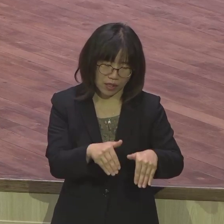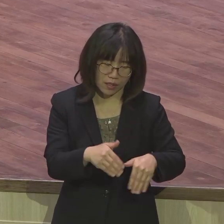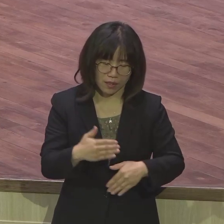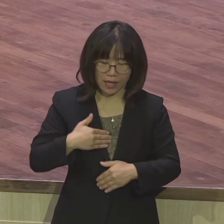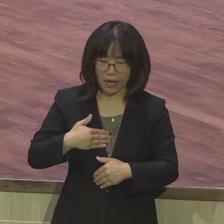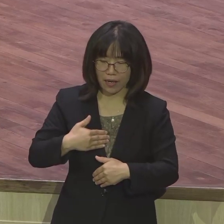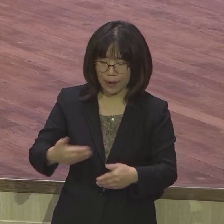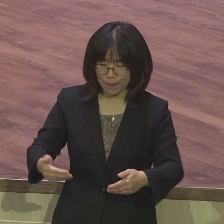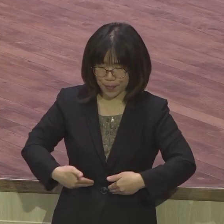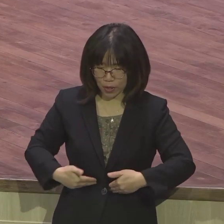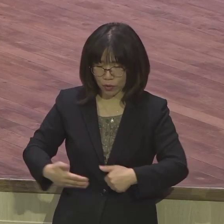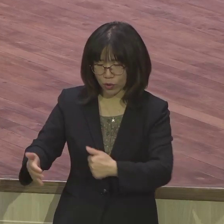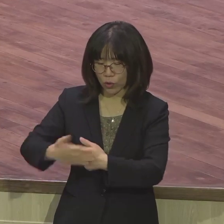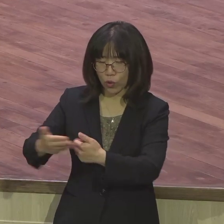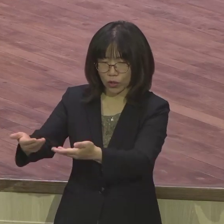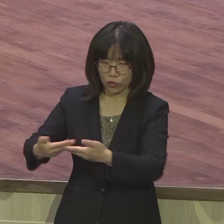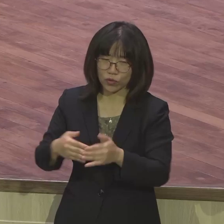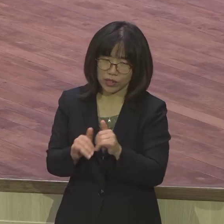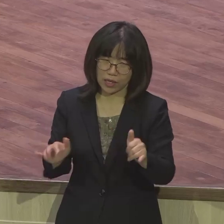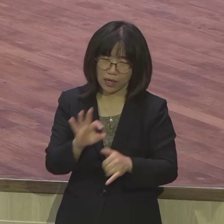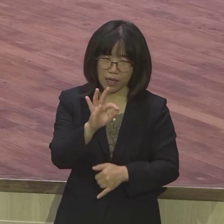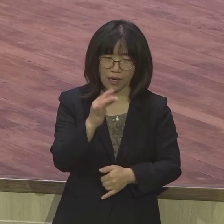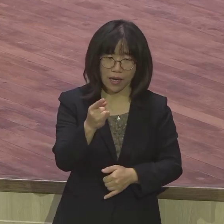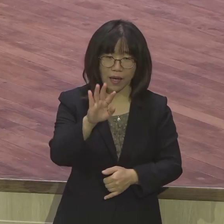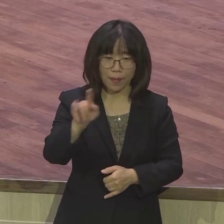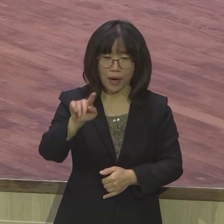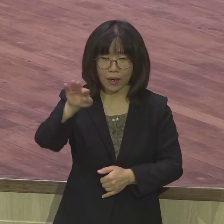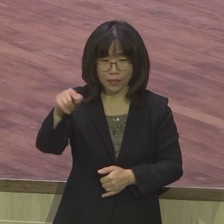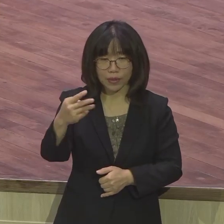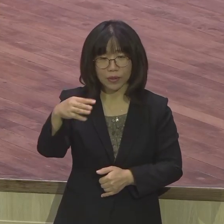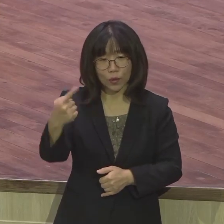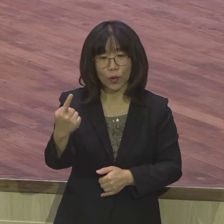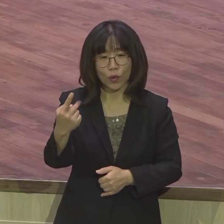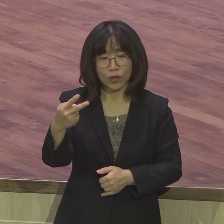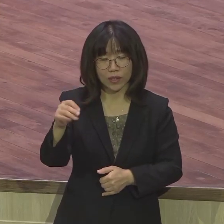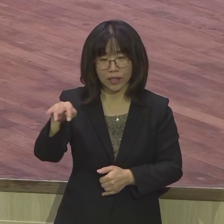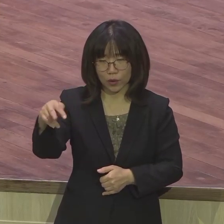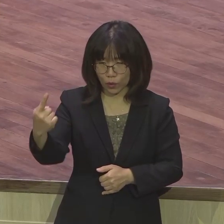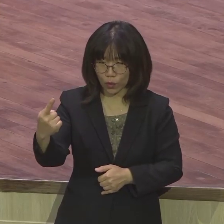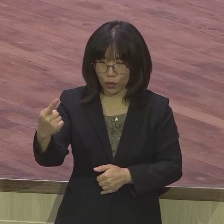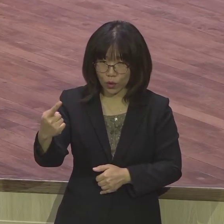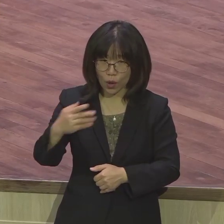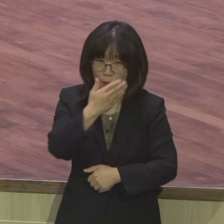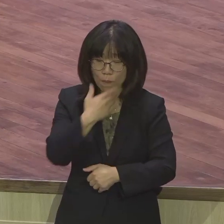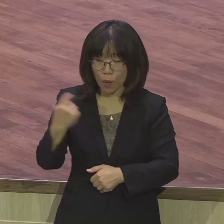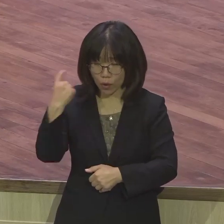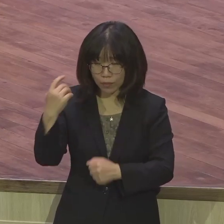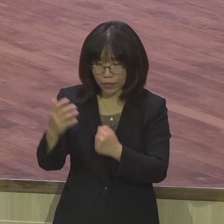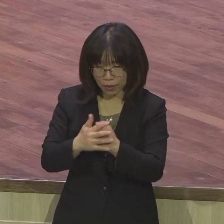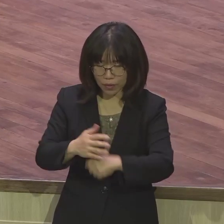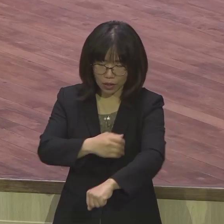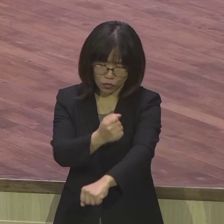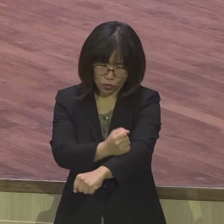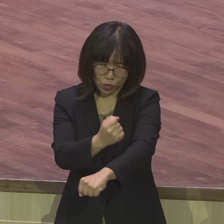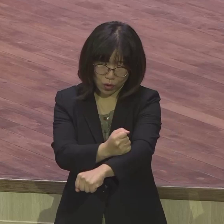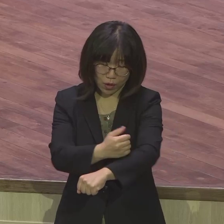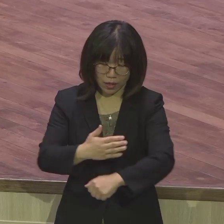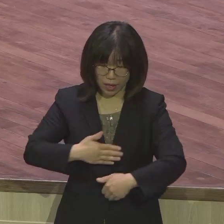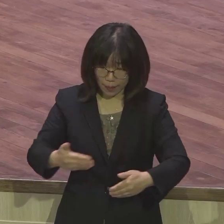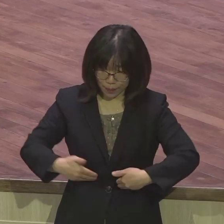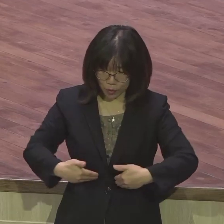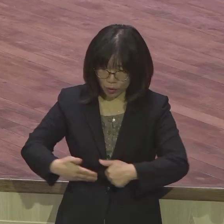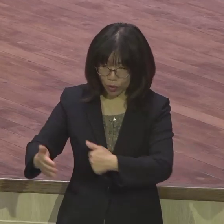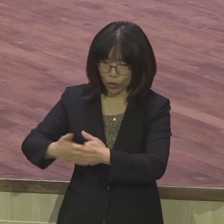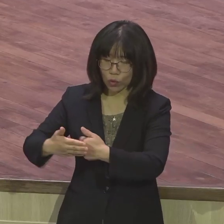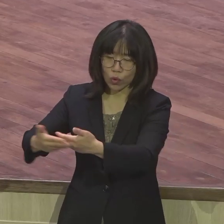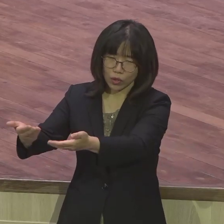돕는 자라. 에바브로 디도 같이 이렇게 복음을 위해서 수고하고 헌신하고 돕고 필요를 채울 수 있는 분들이 많아요,